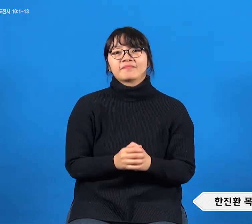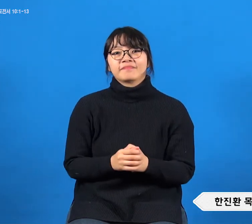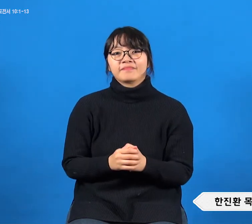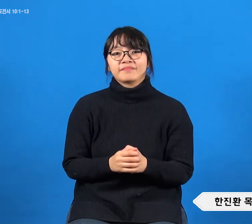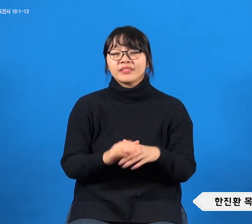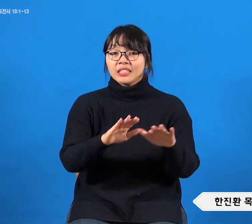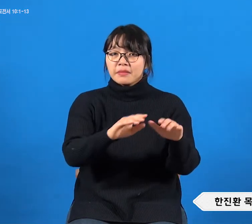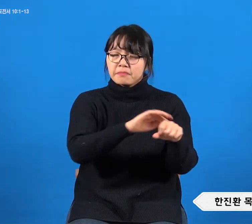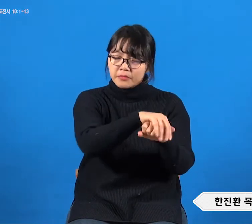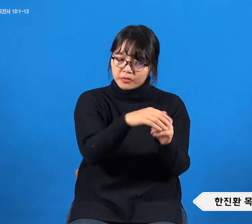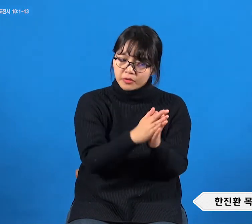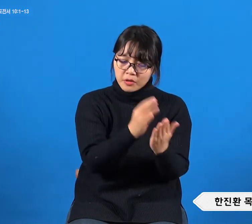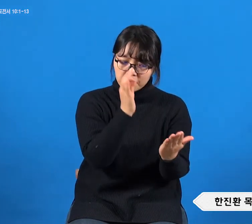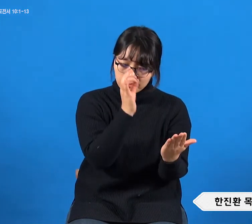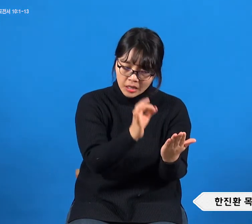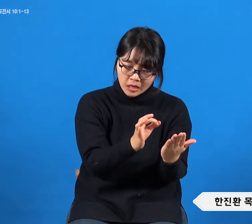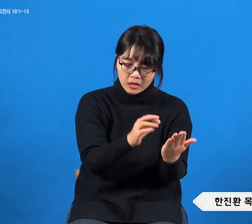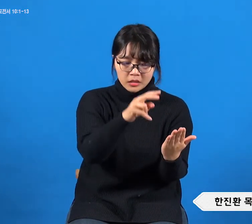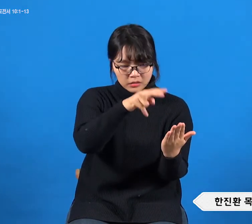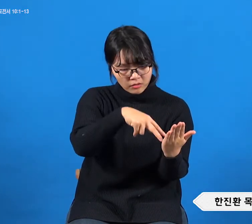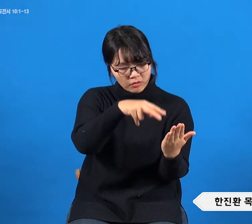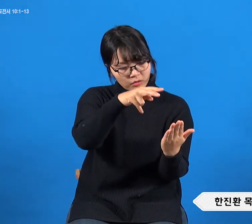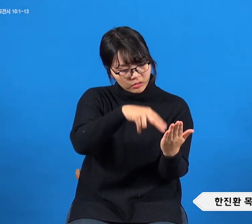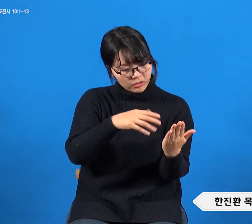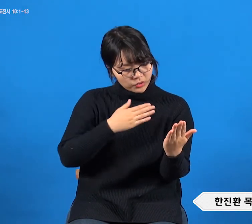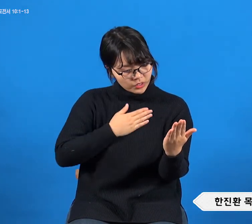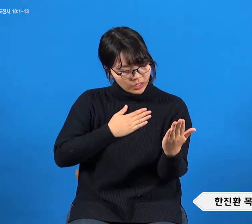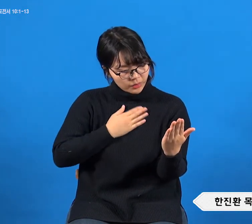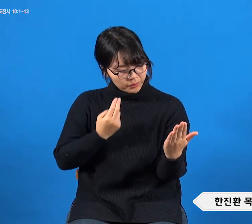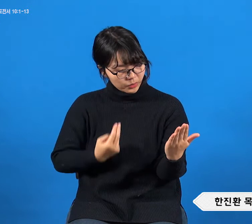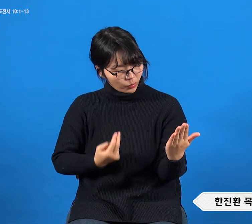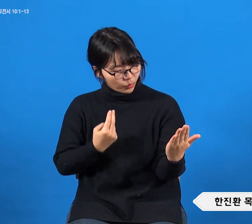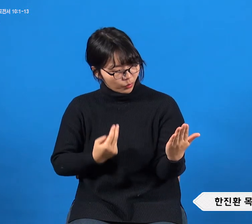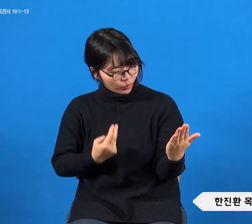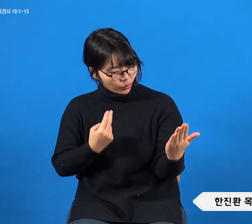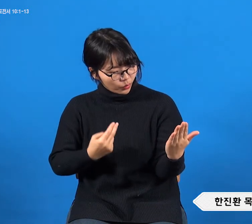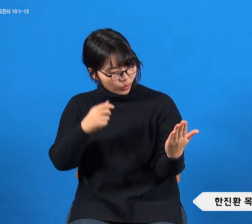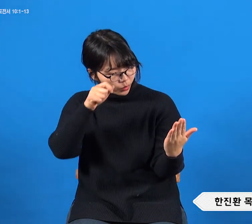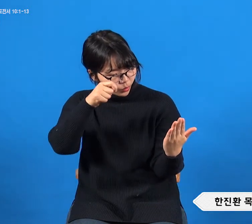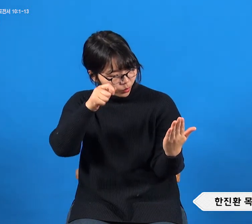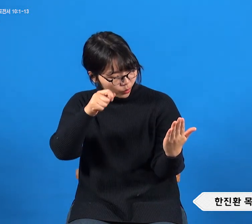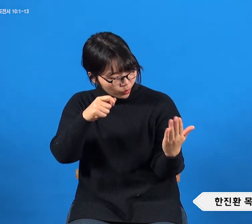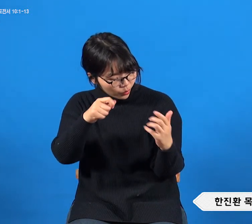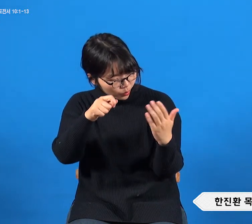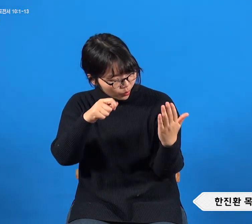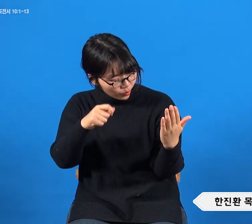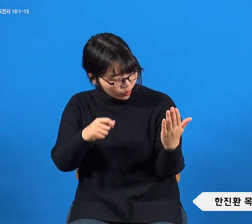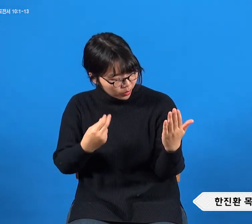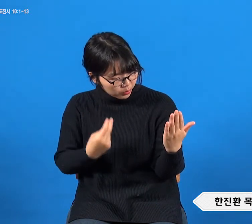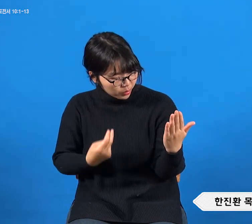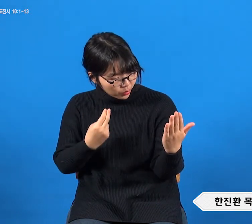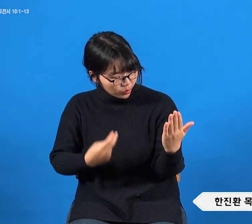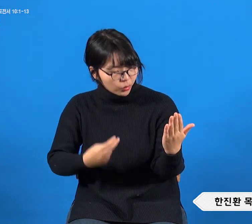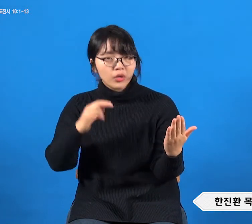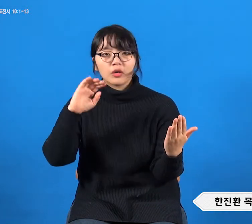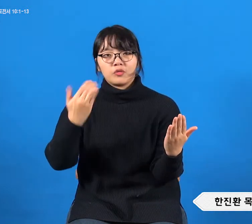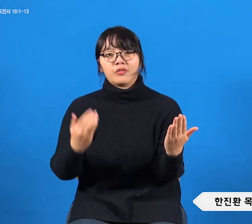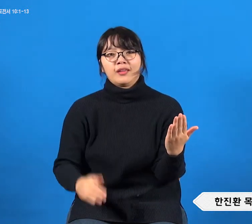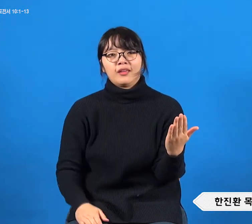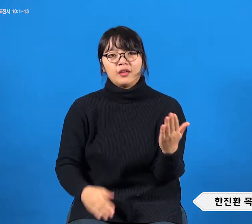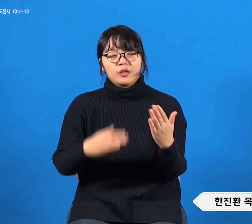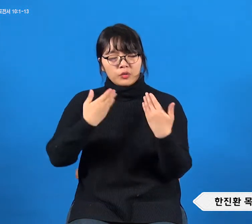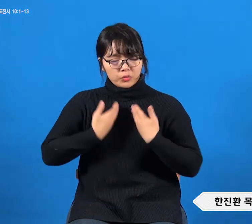그 말씀의 거울 앞에 나 자신을 비추어 보면서 세밀하게 자신을 살펴야 됩니다.